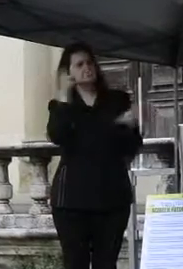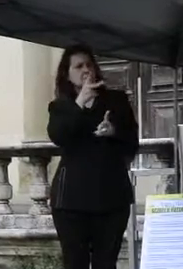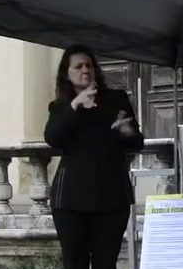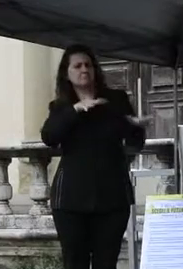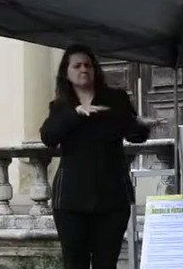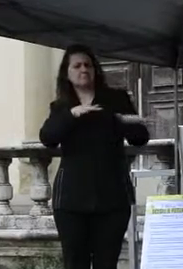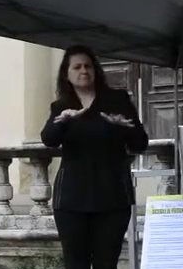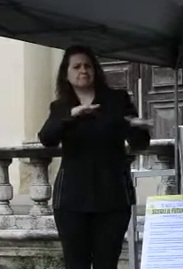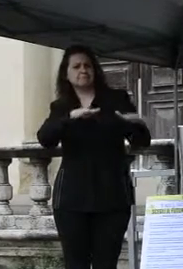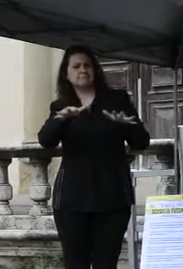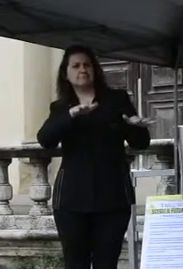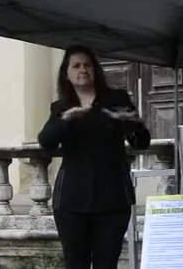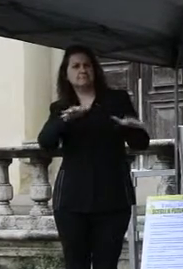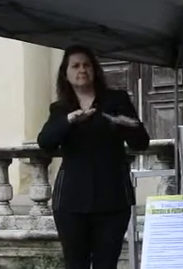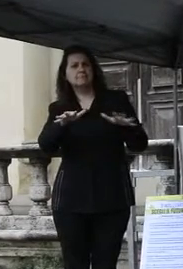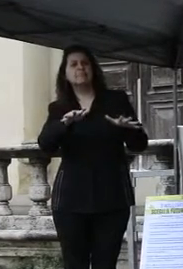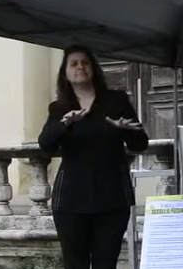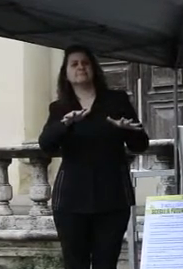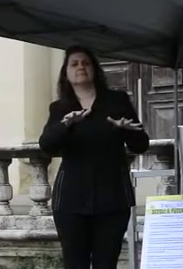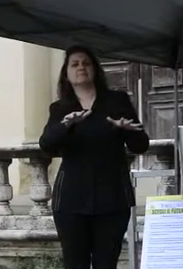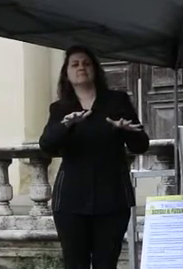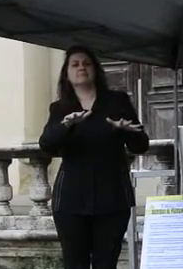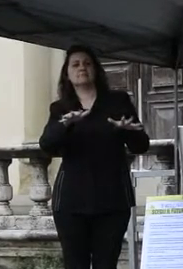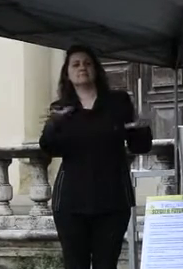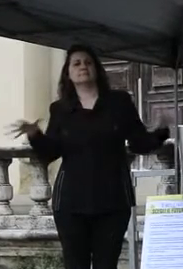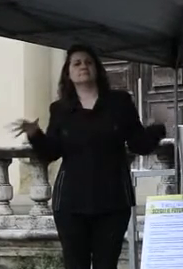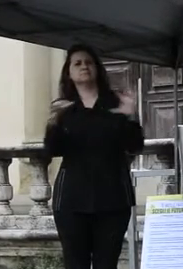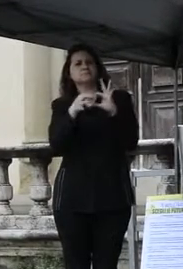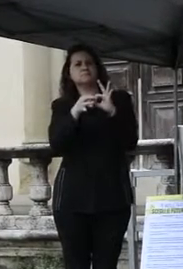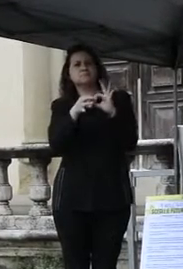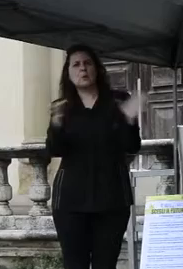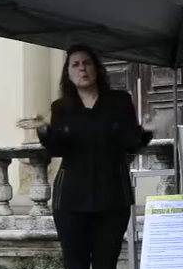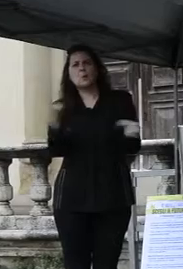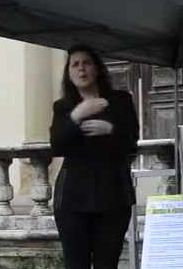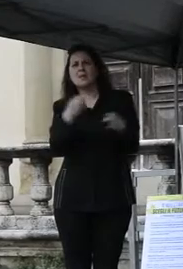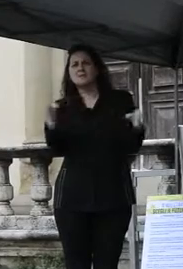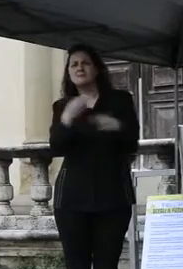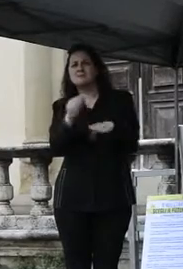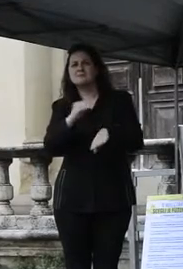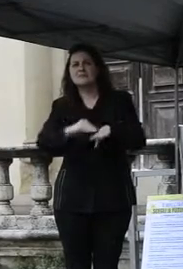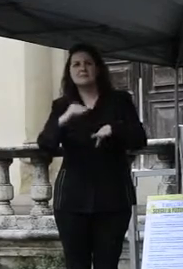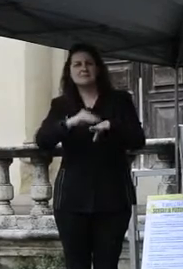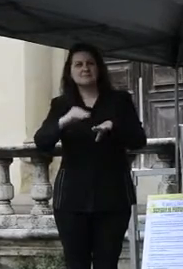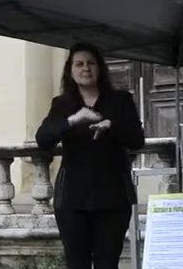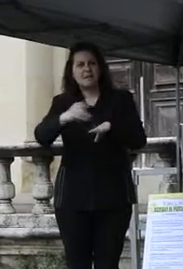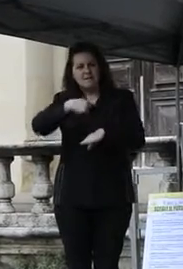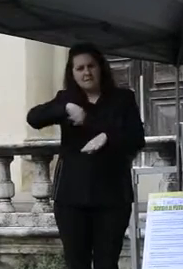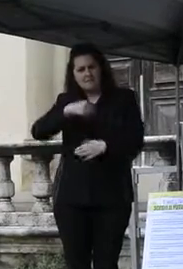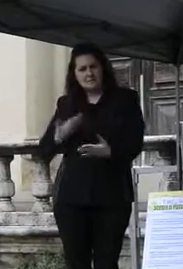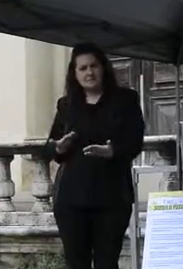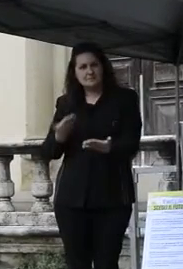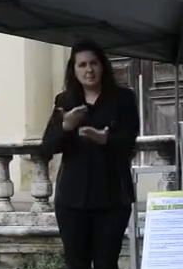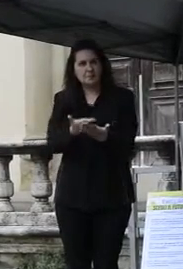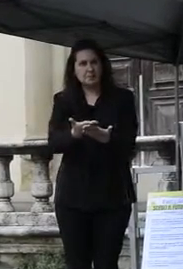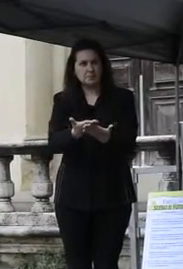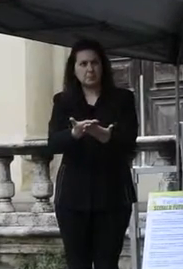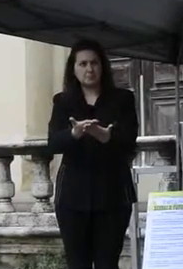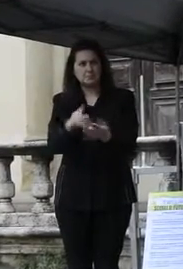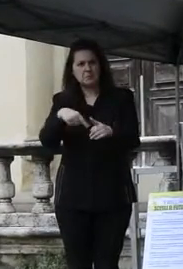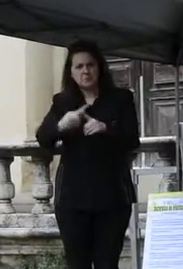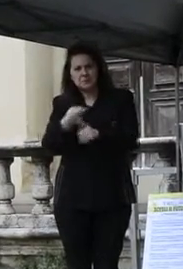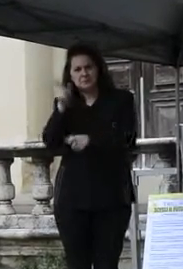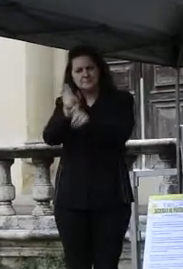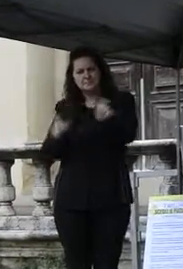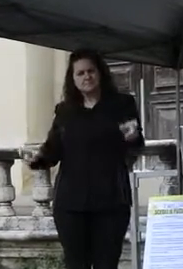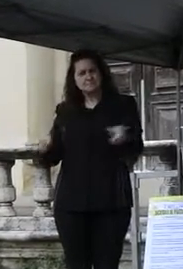veramente in sintonia con tutte le istanze che noi abbiamo proposto, ma anche loro stessi